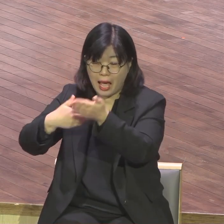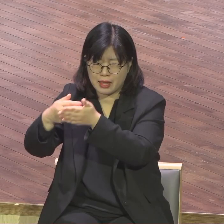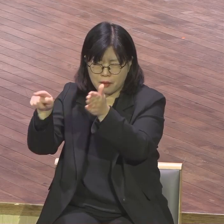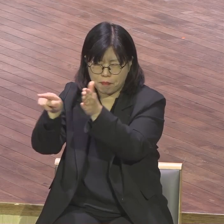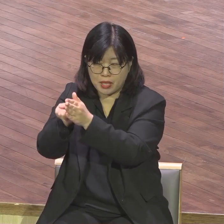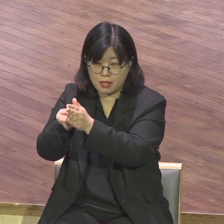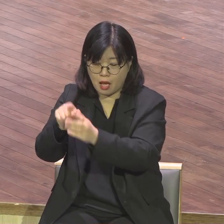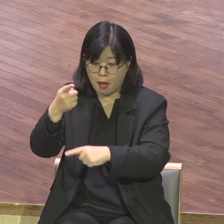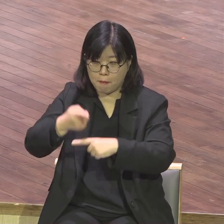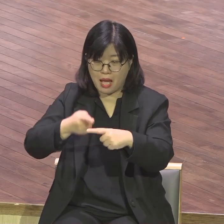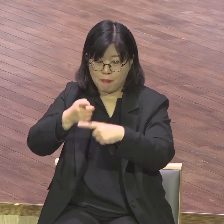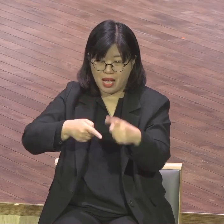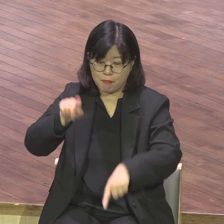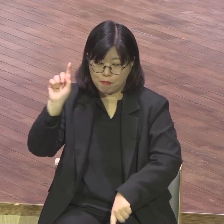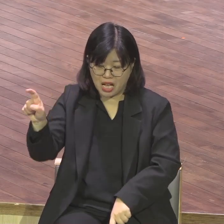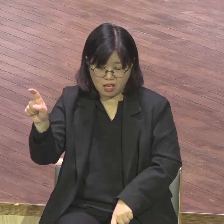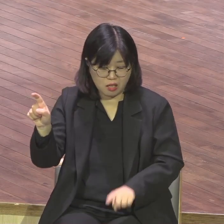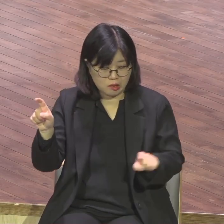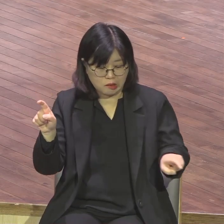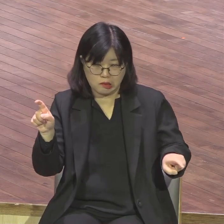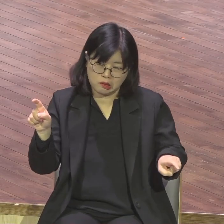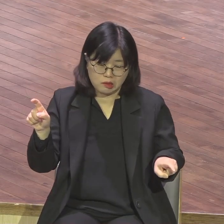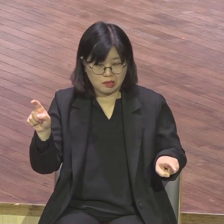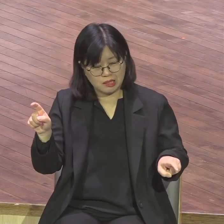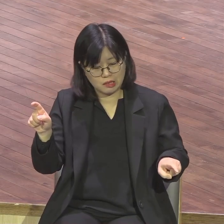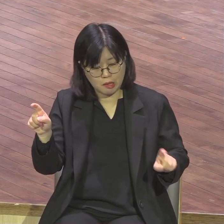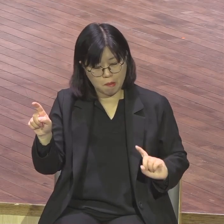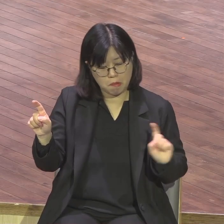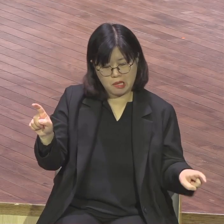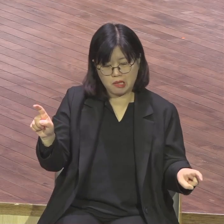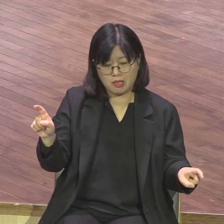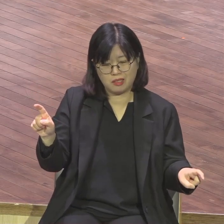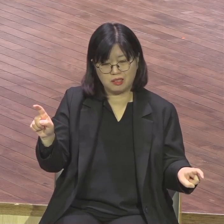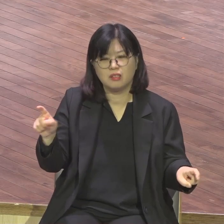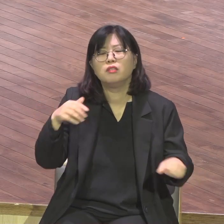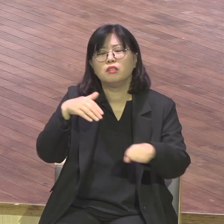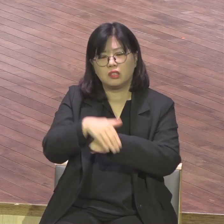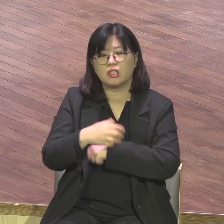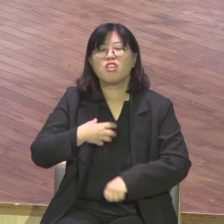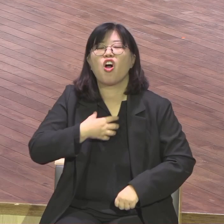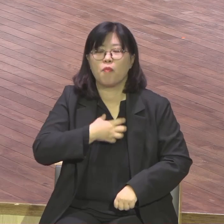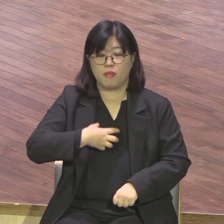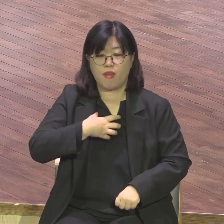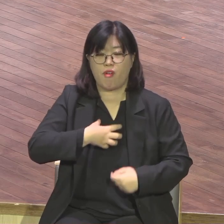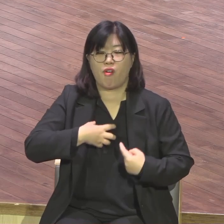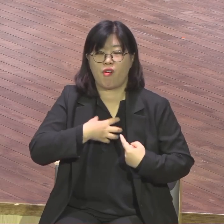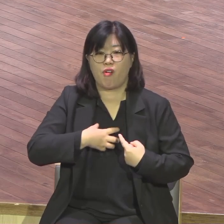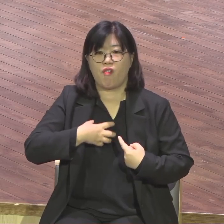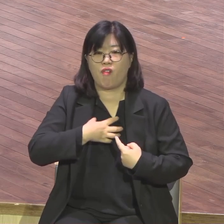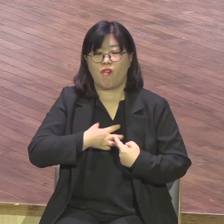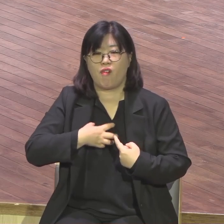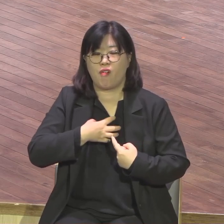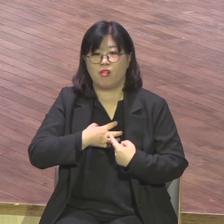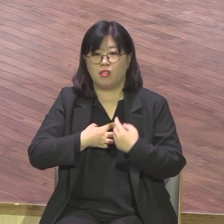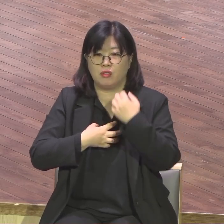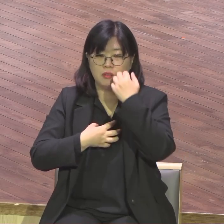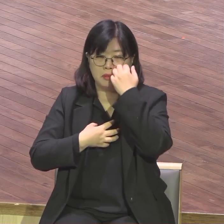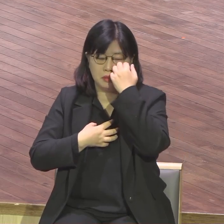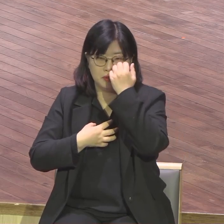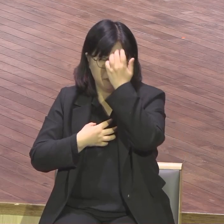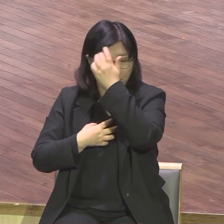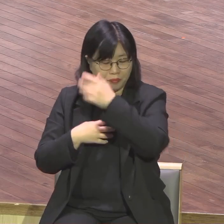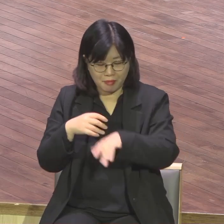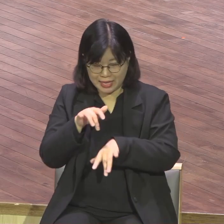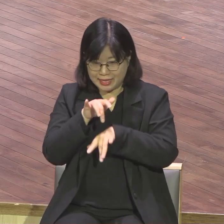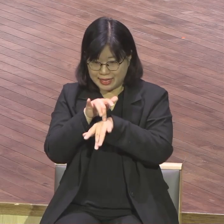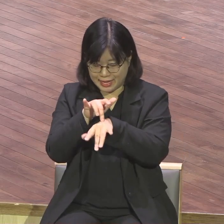이 신앙과 불신앙, 이게 왔다 갔다. 그래서 이 사단은요, 하나님과 우리 사이에